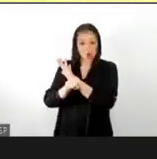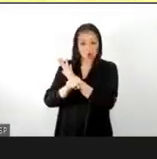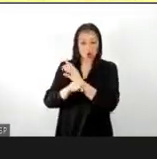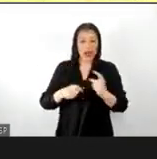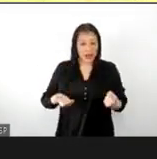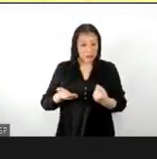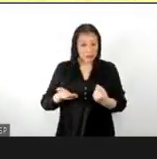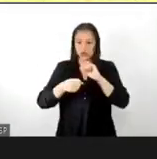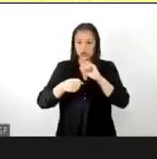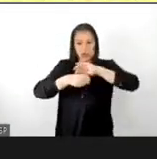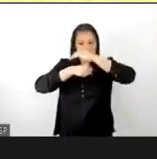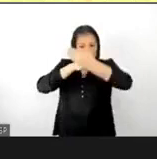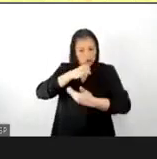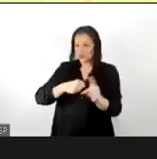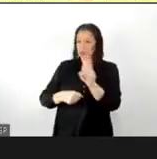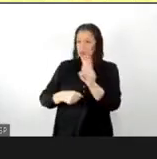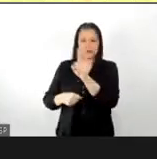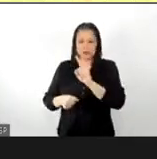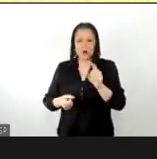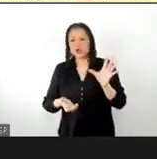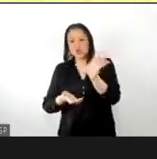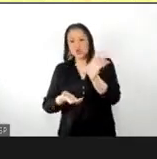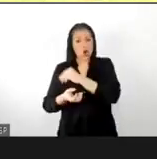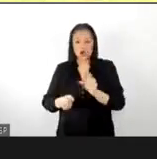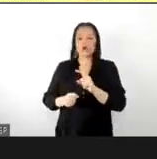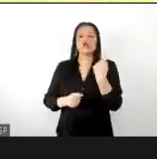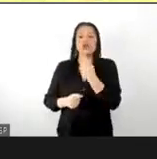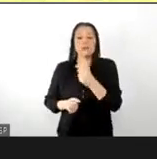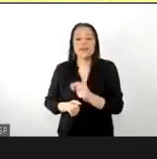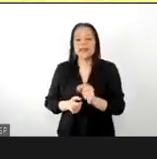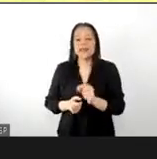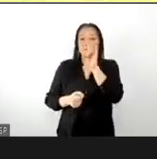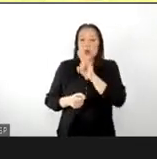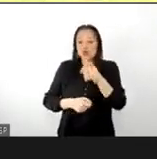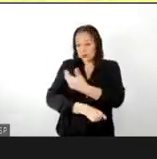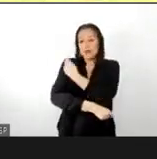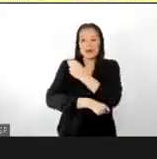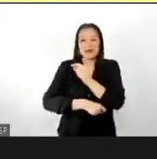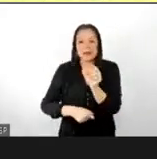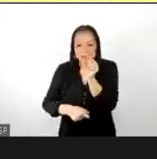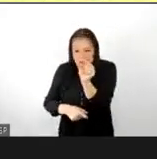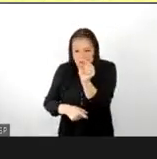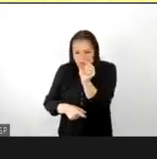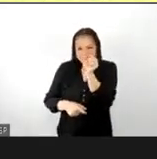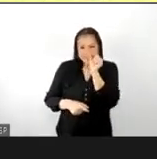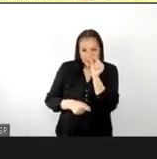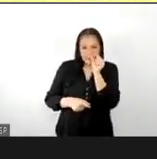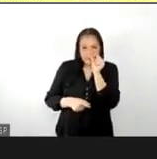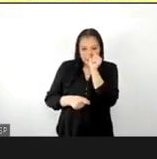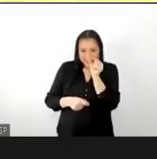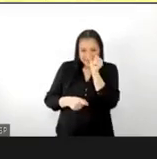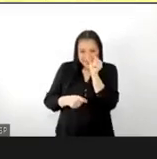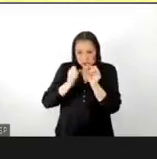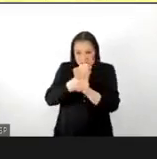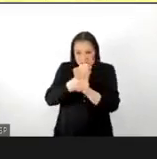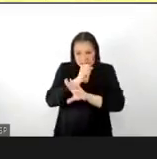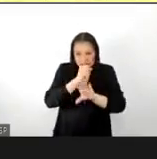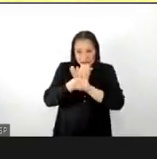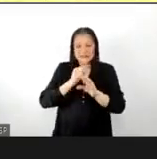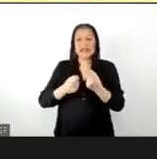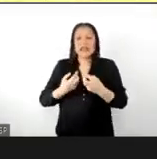del virus, no uso todo el genoma del virus, sino solamente el pedacito del genoma que es